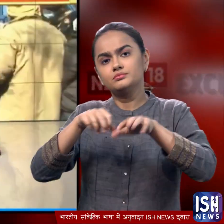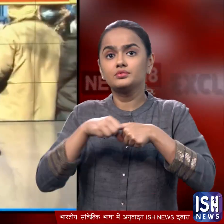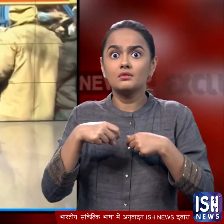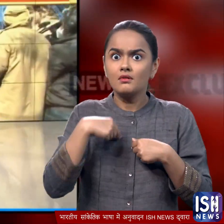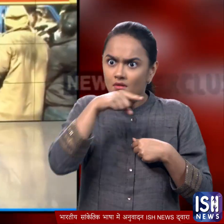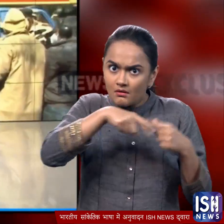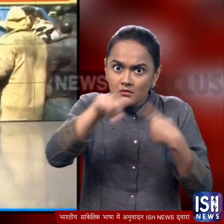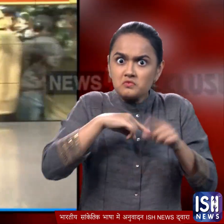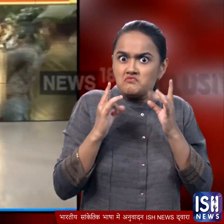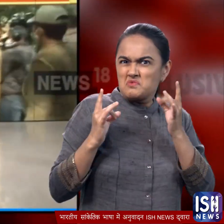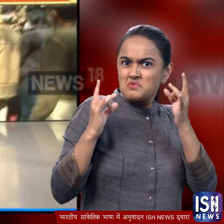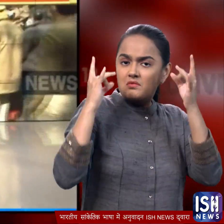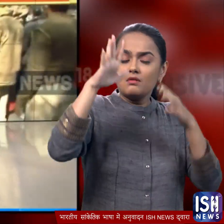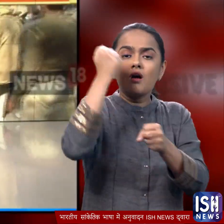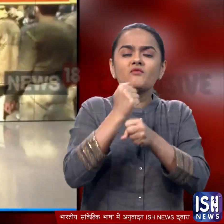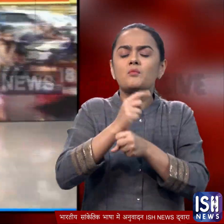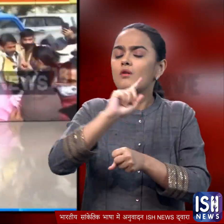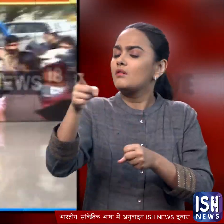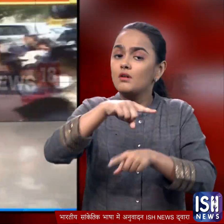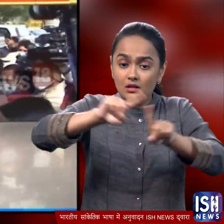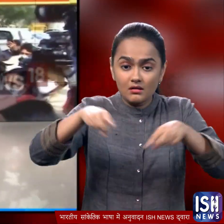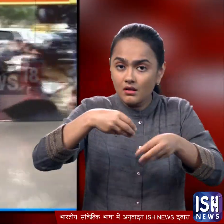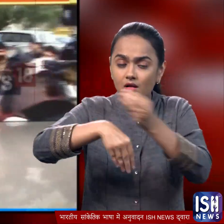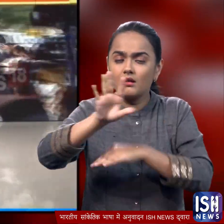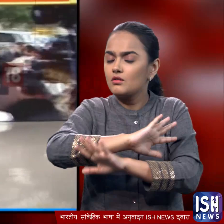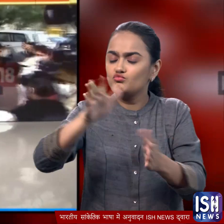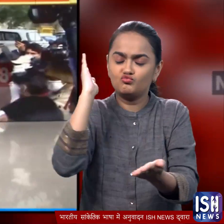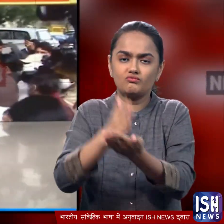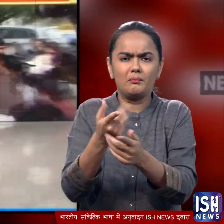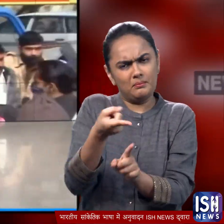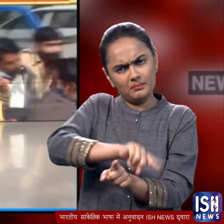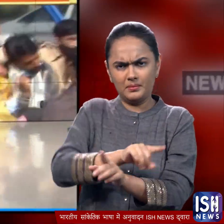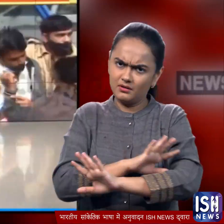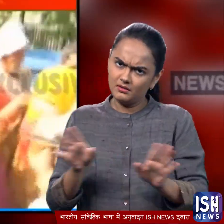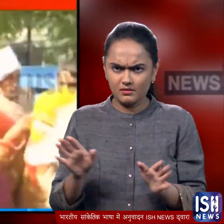इस मुद्दे पर हंगामा हुआ तो सरकार ने नीलामी की कार्रवाई पर एक दिन पहले ही रोक लगा दी थी,